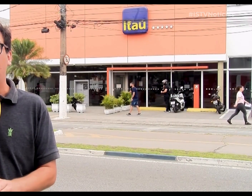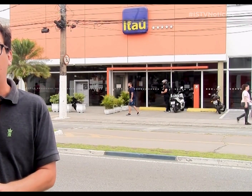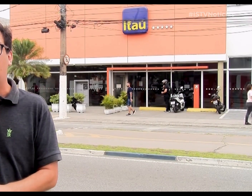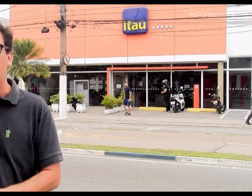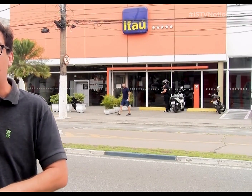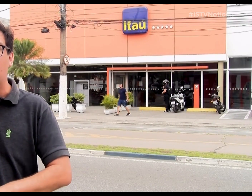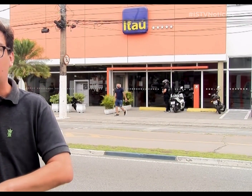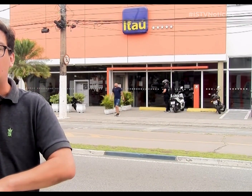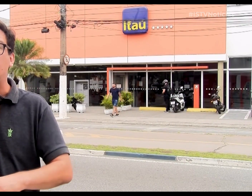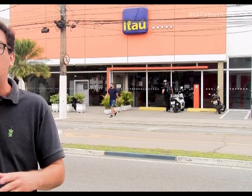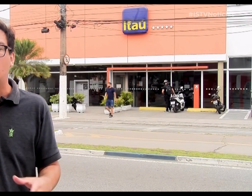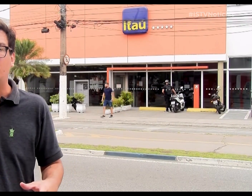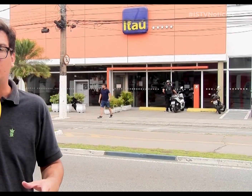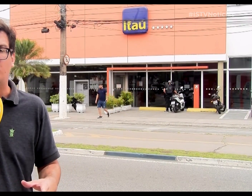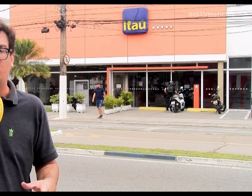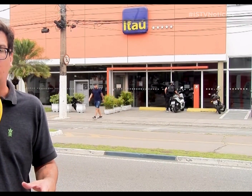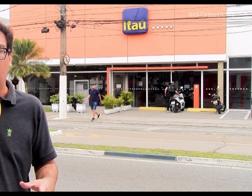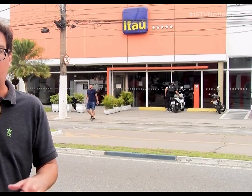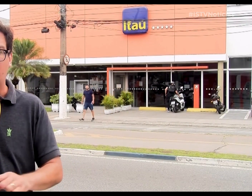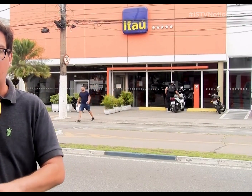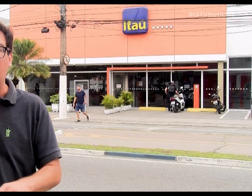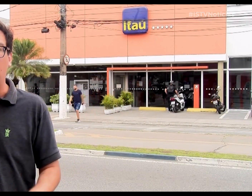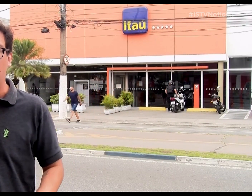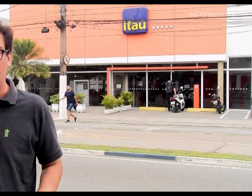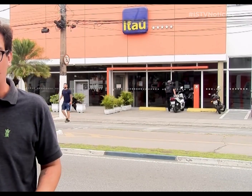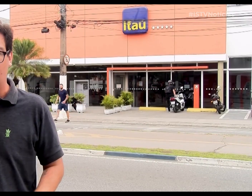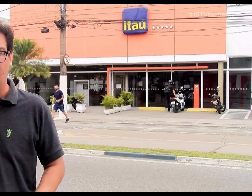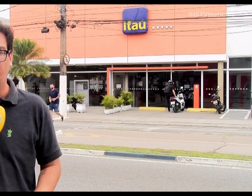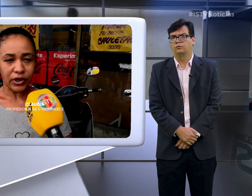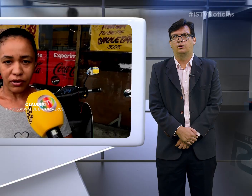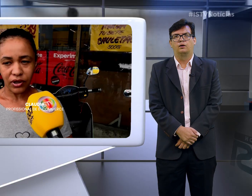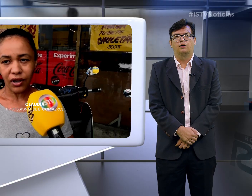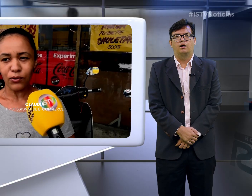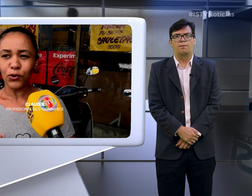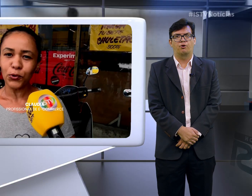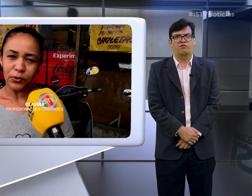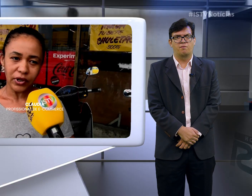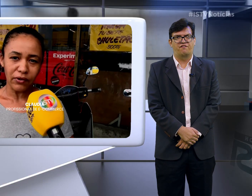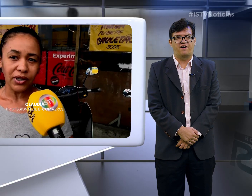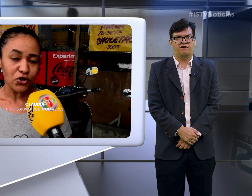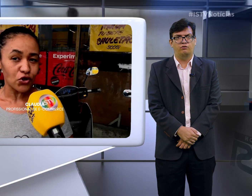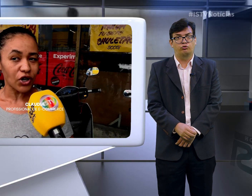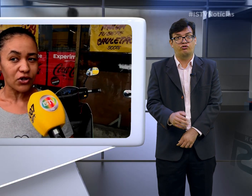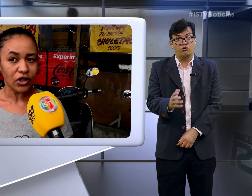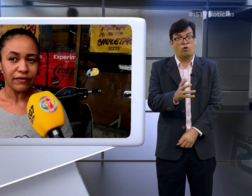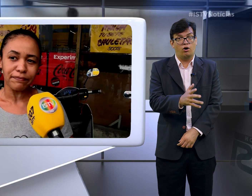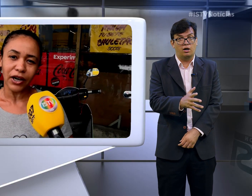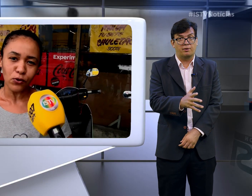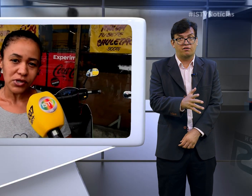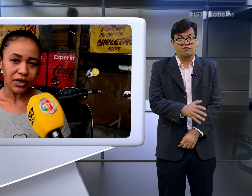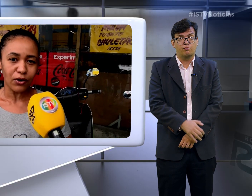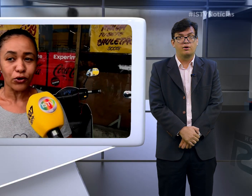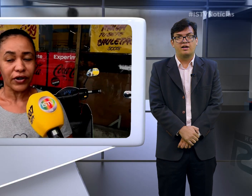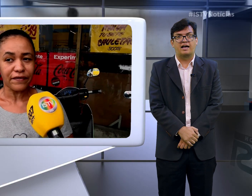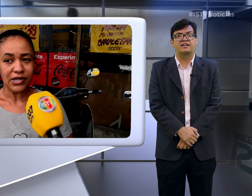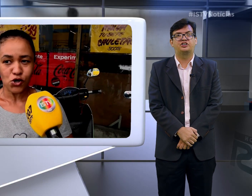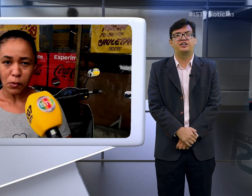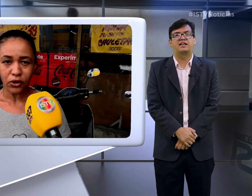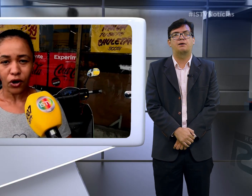1,6 milhões de pessoas em todo o Brasil. A próxima fase do Desenrola Brasil é destinada